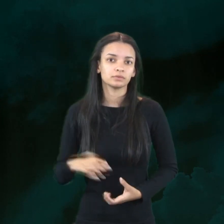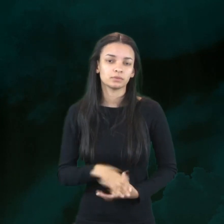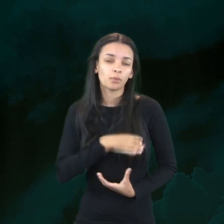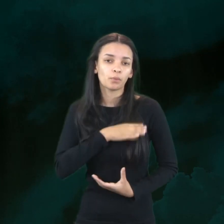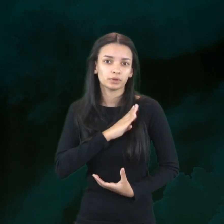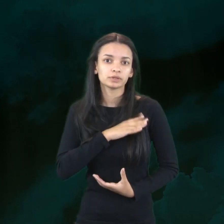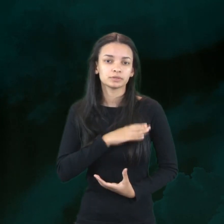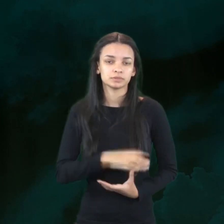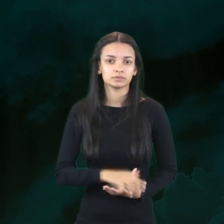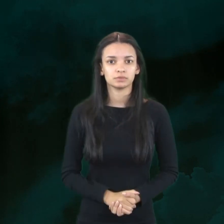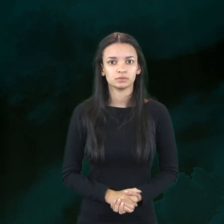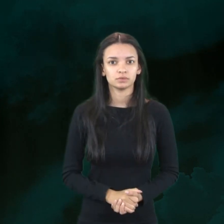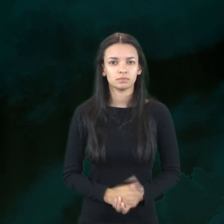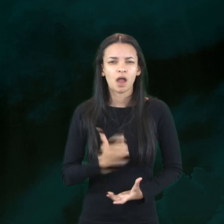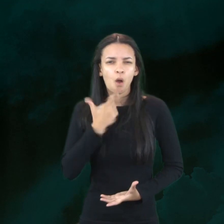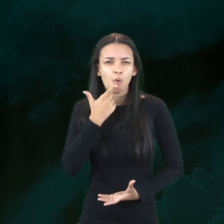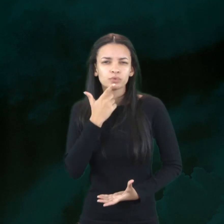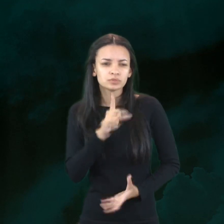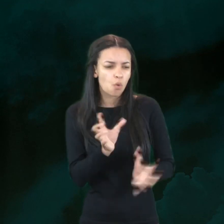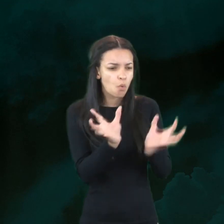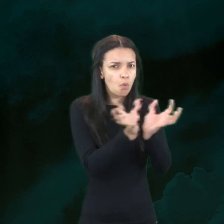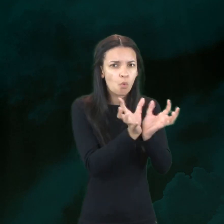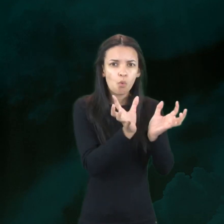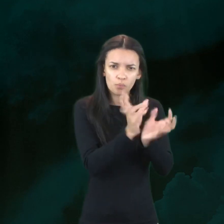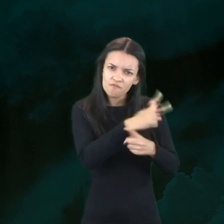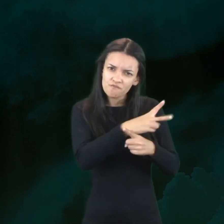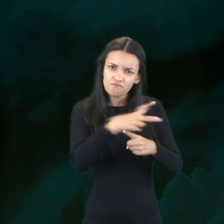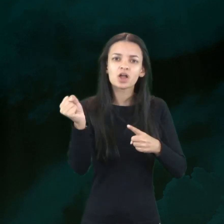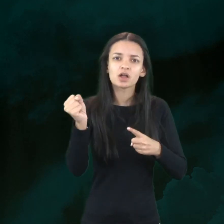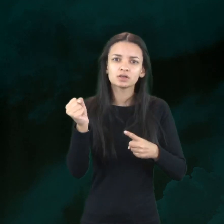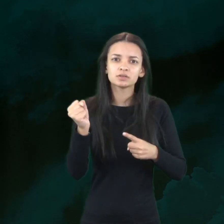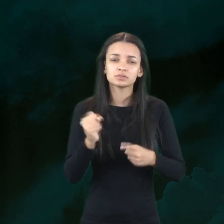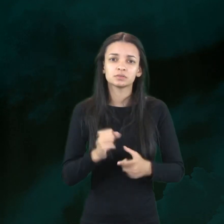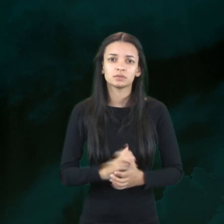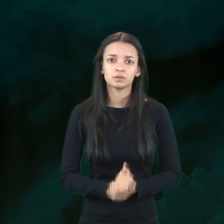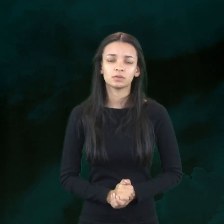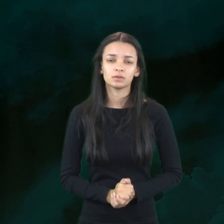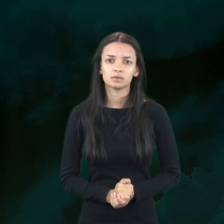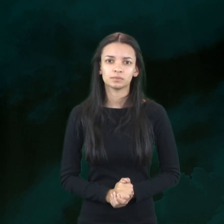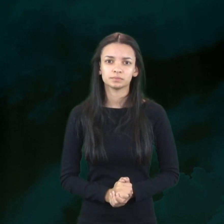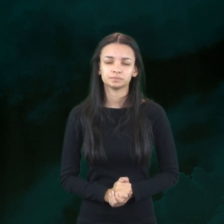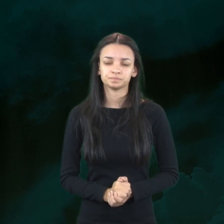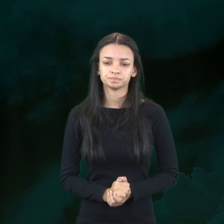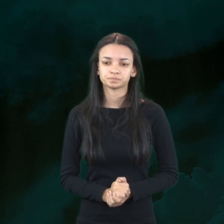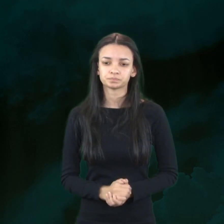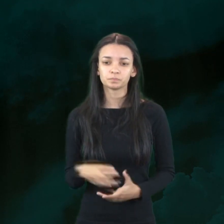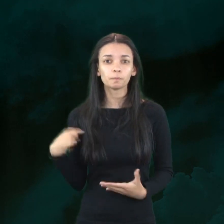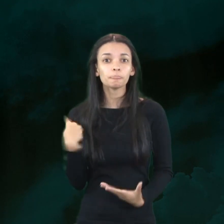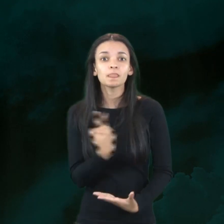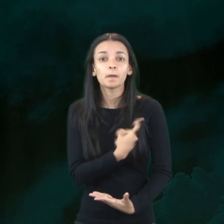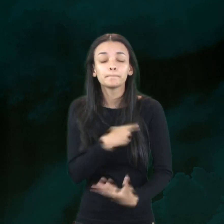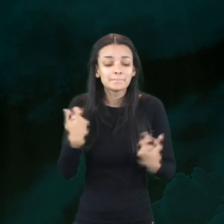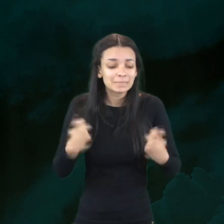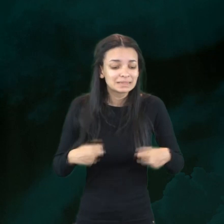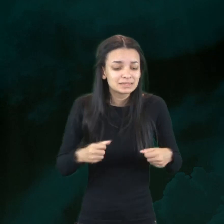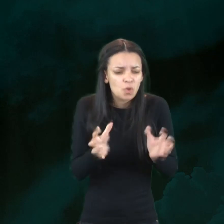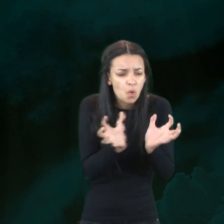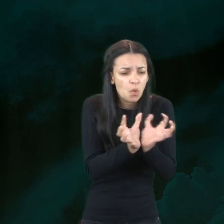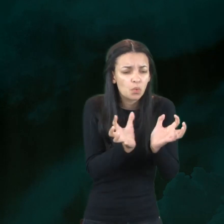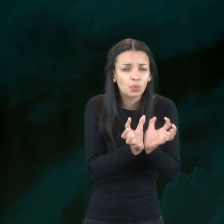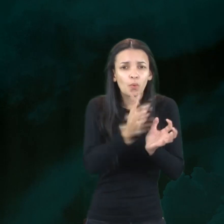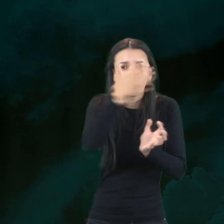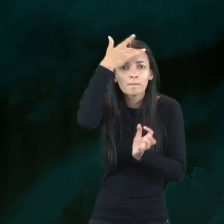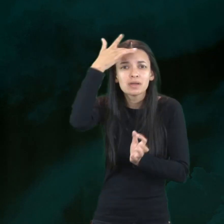Para formar esse grupo de vencedores, como filho varão que vai trazer o Senhor de volta, irmão, nós precisamos ter um grupo de pessoas com um coração